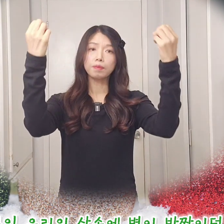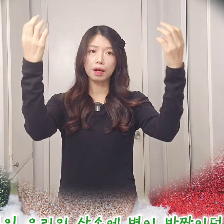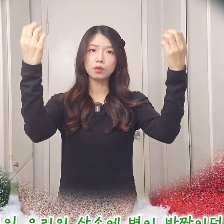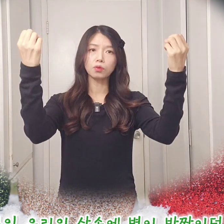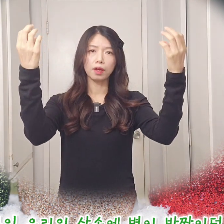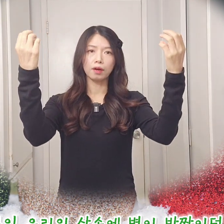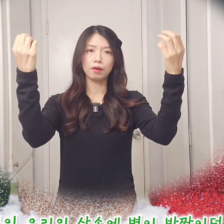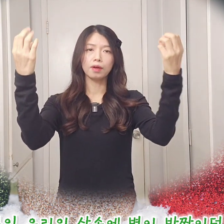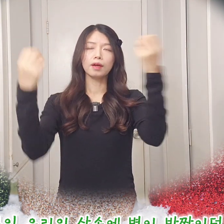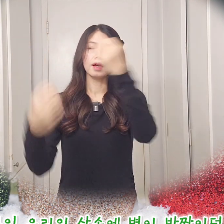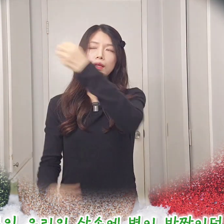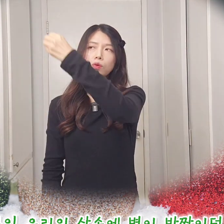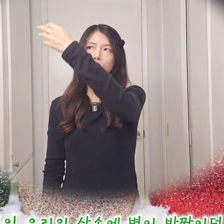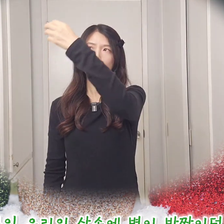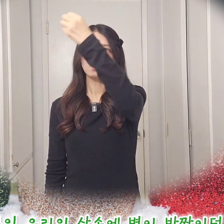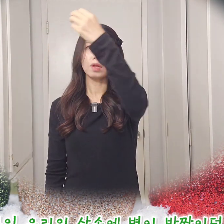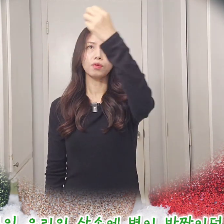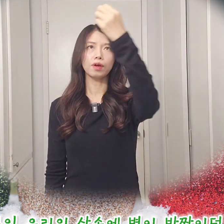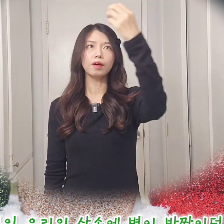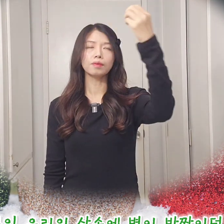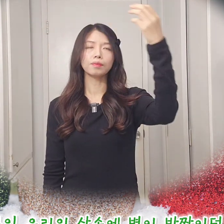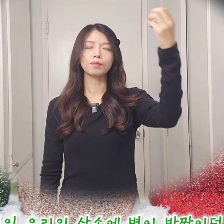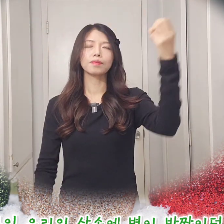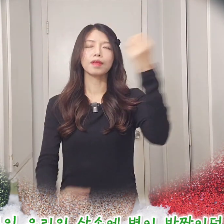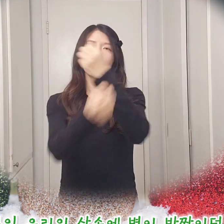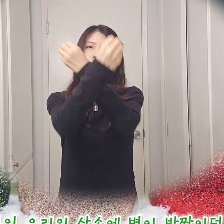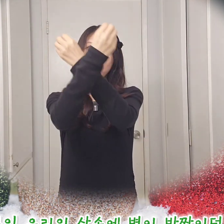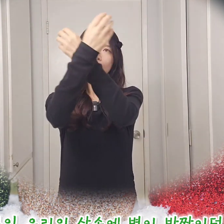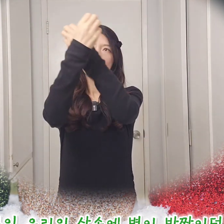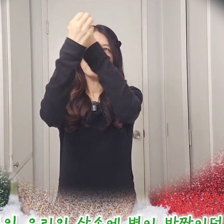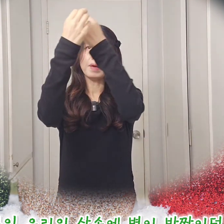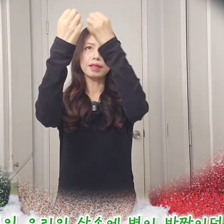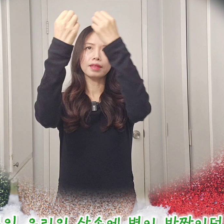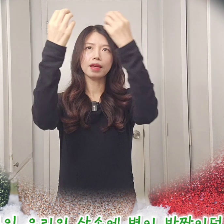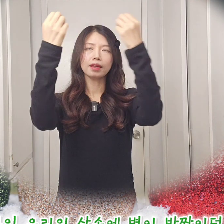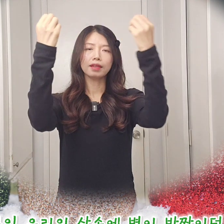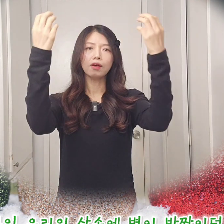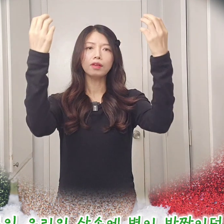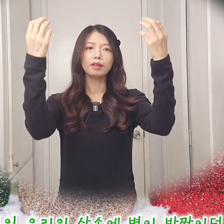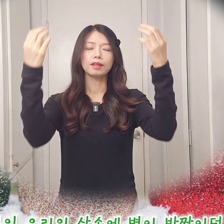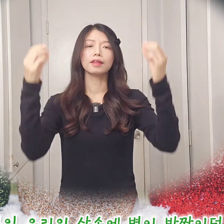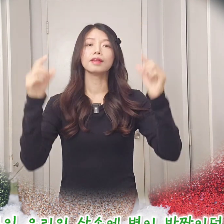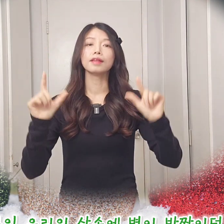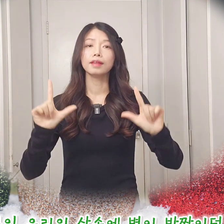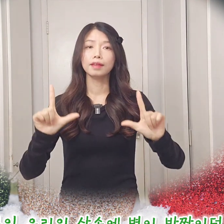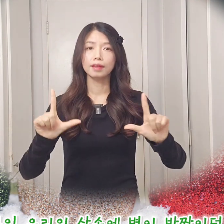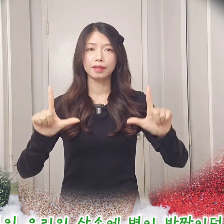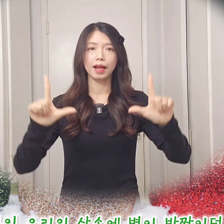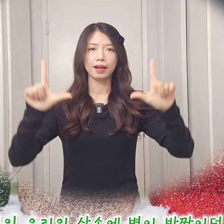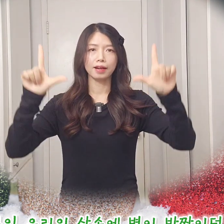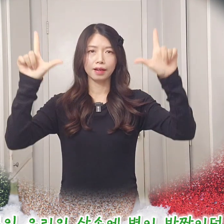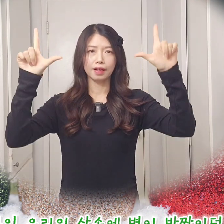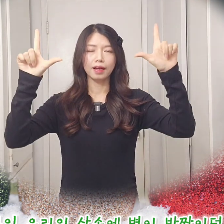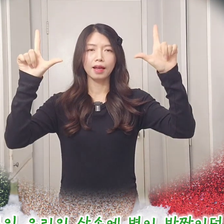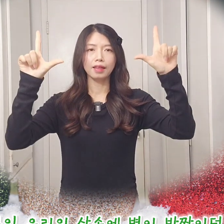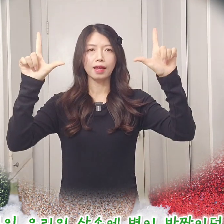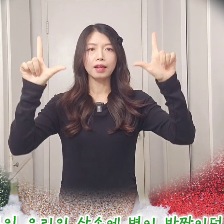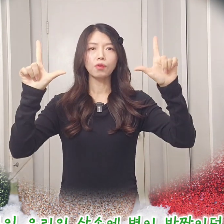하셔도 돼요. 한 손으로 하셔도 되고요. 별이 반짝이던 날. 날이라고 하는